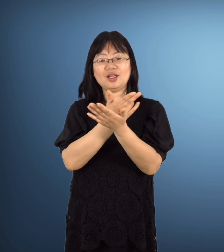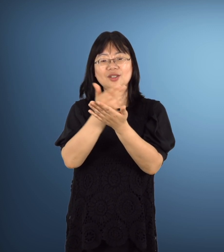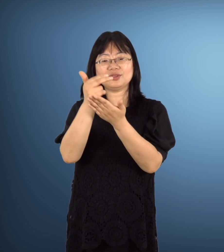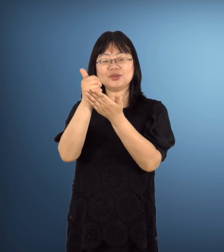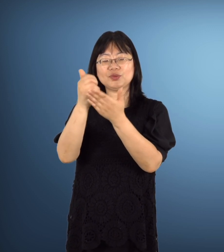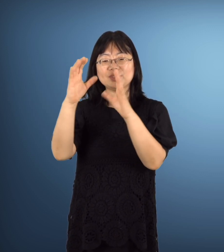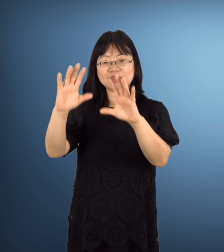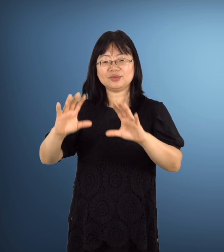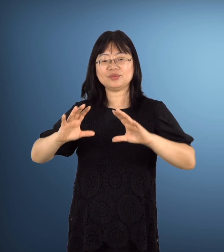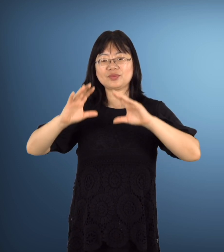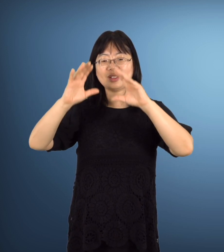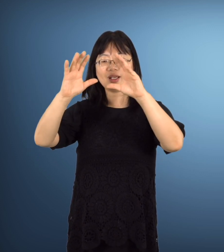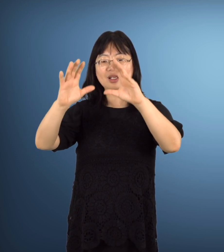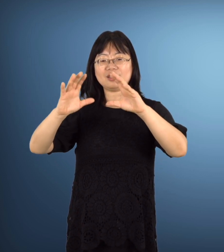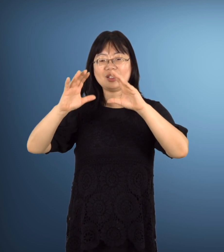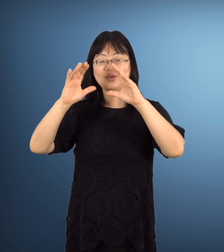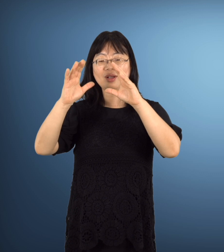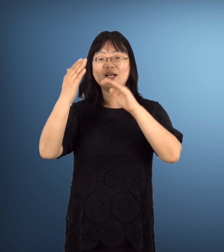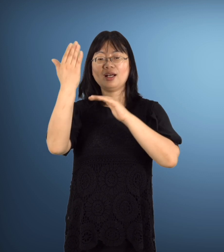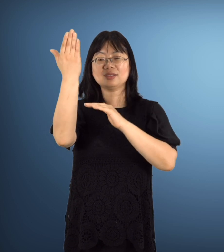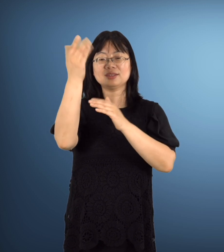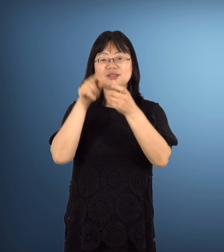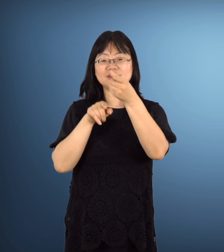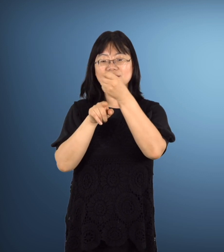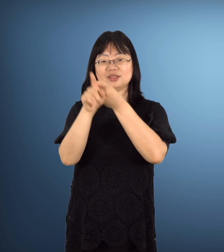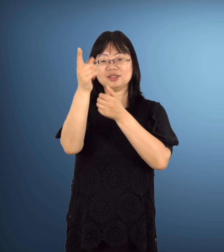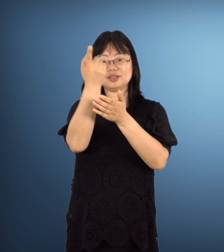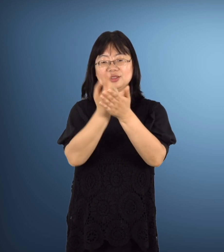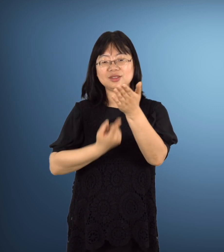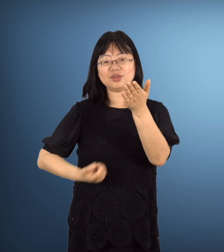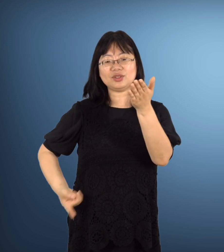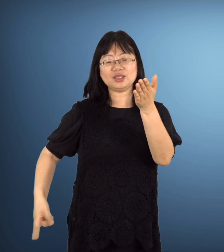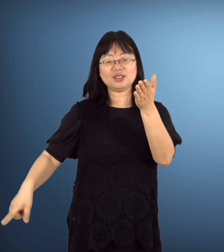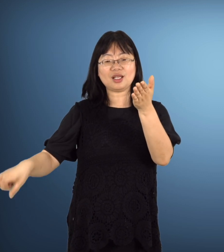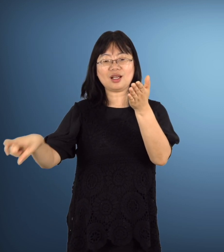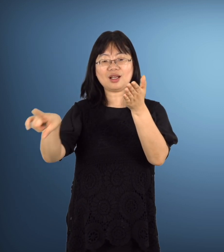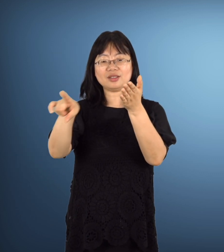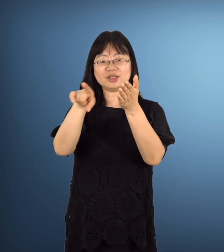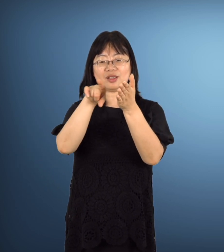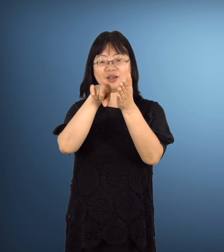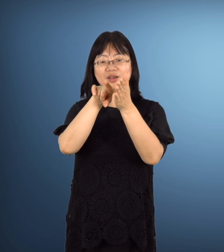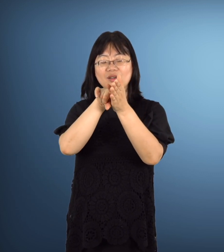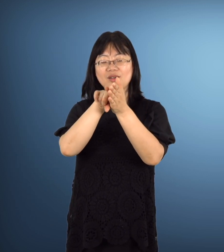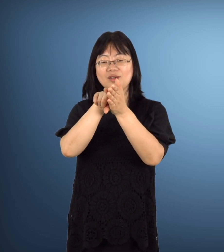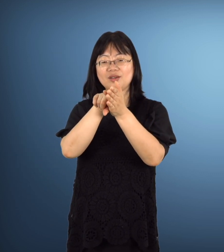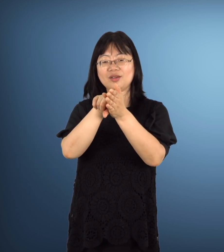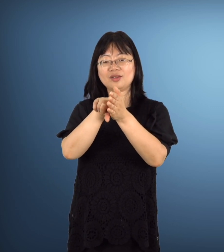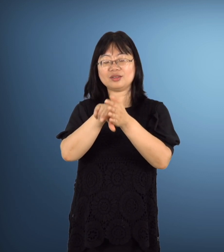일하소서. 주님 나라와 그 뜻을